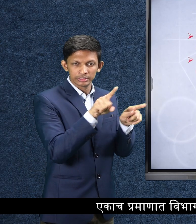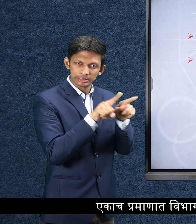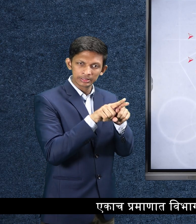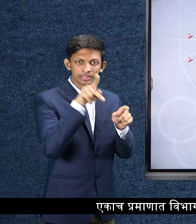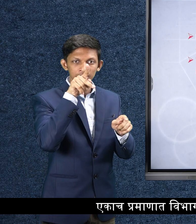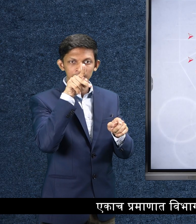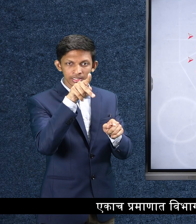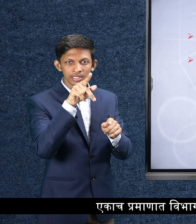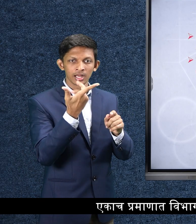असते.